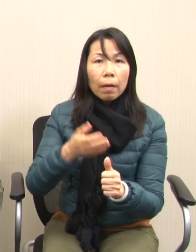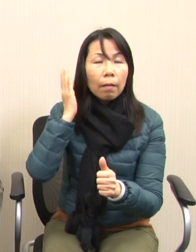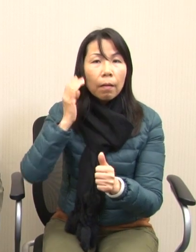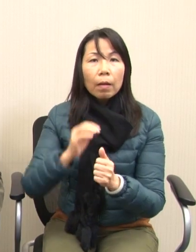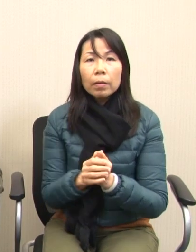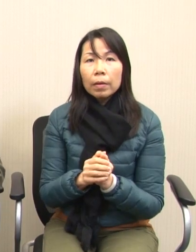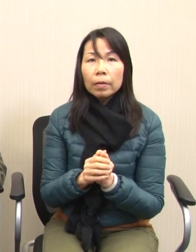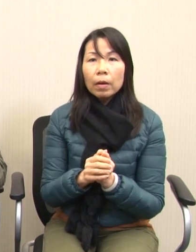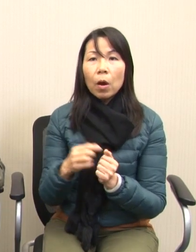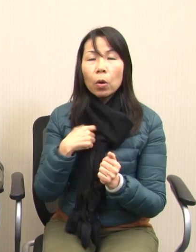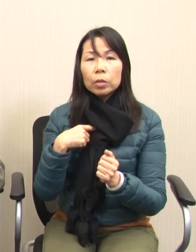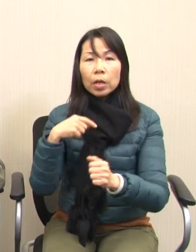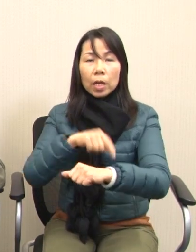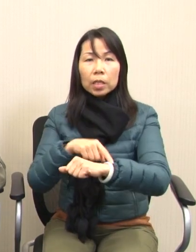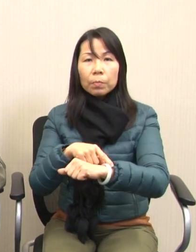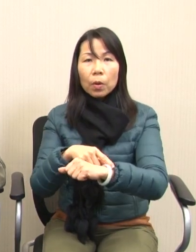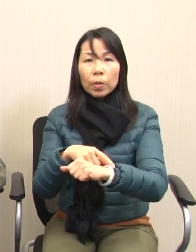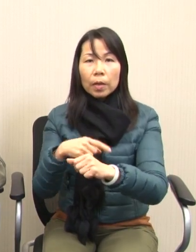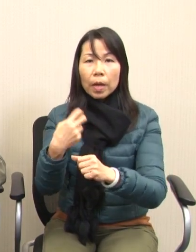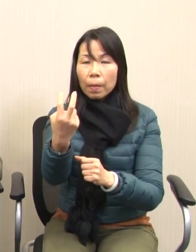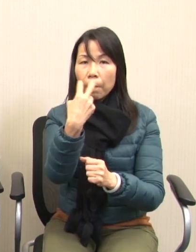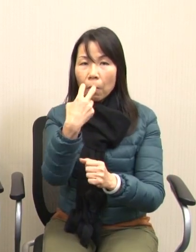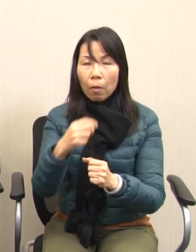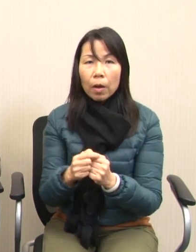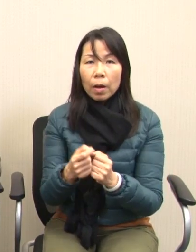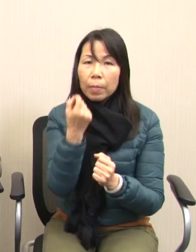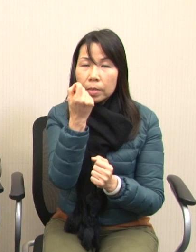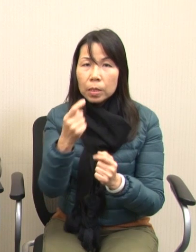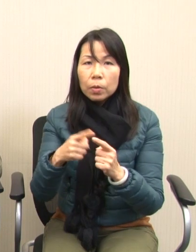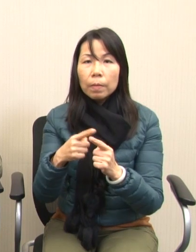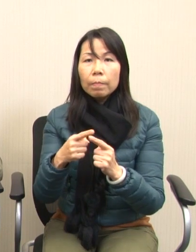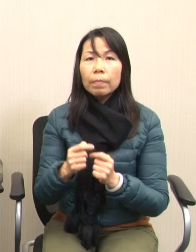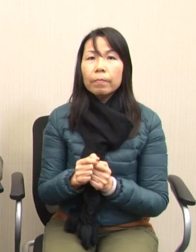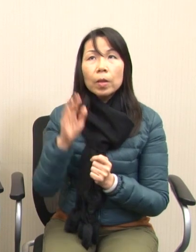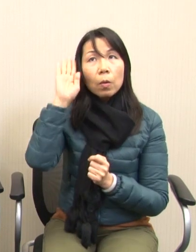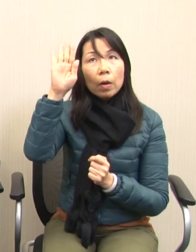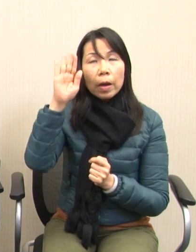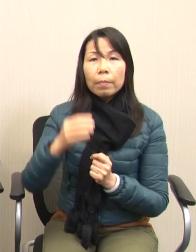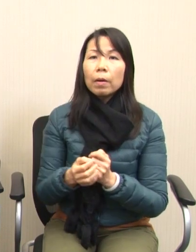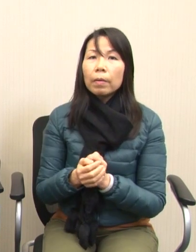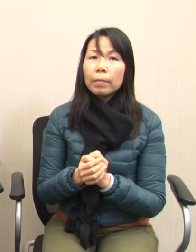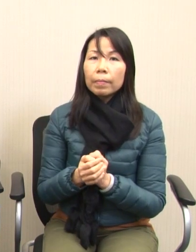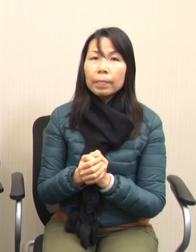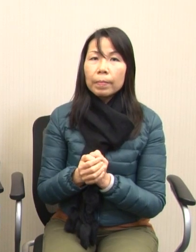位，我知道我呢個節目好少人睇可能。我希望講全，唔好意思。